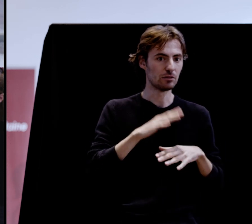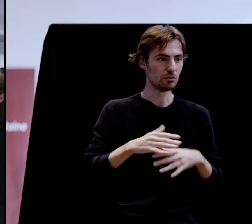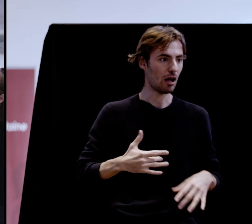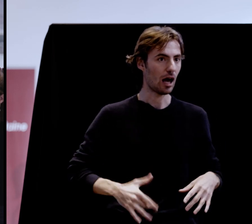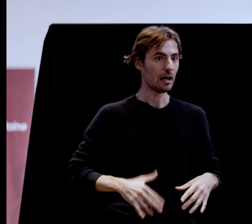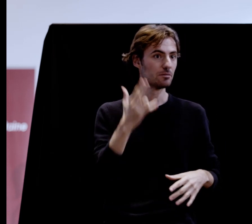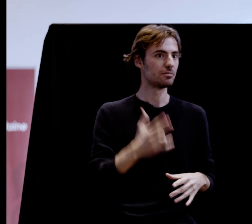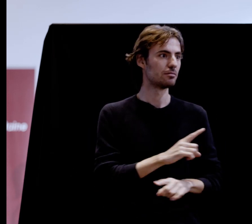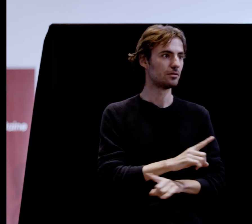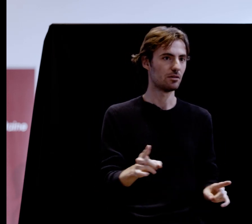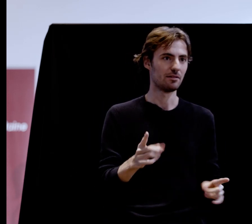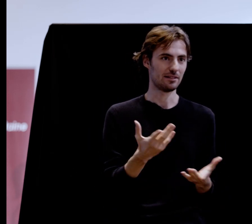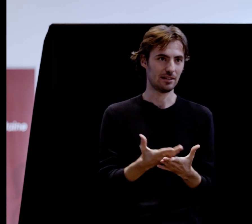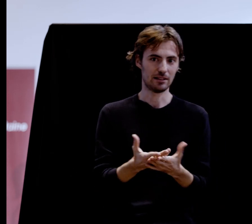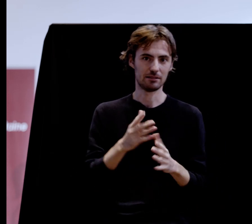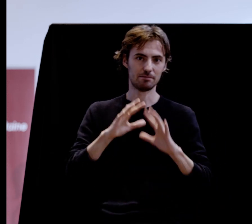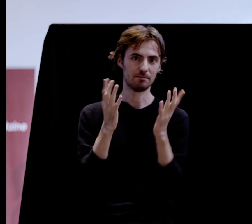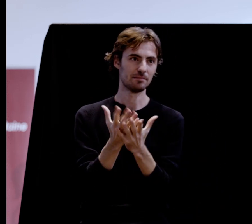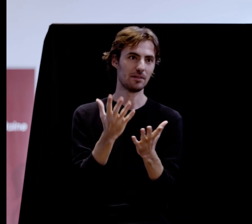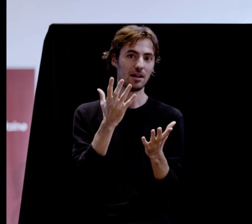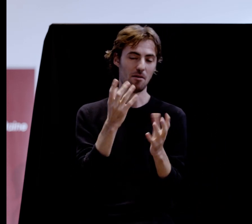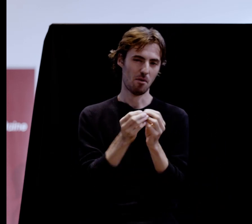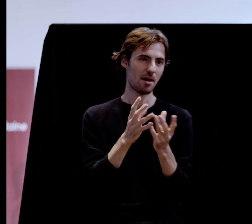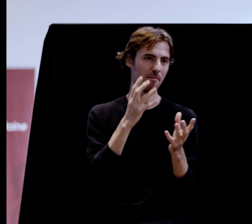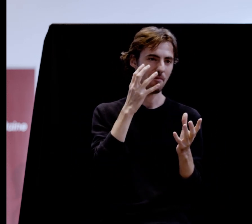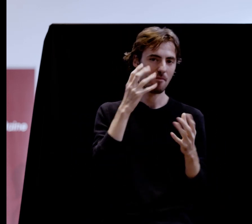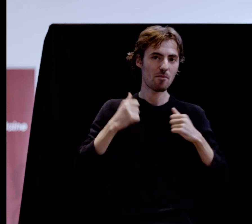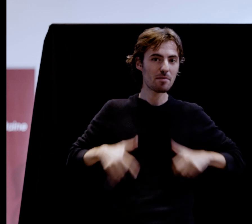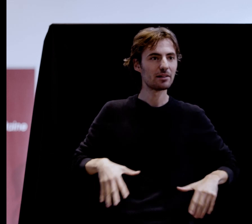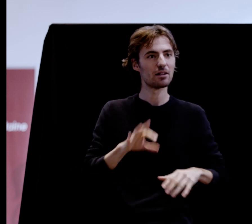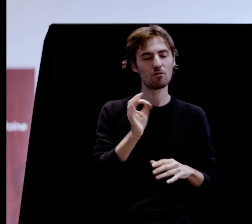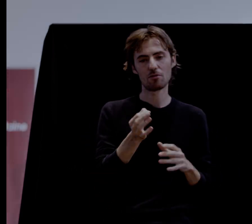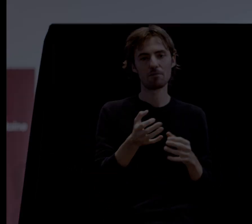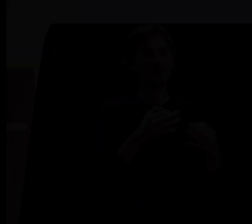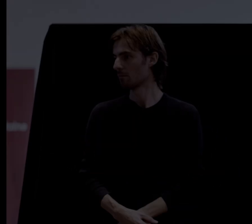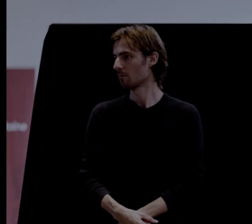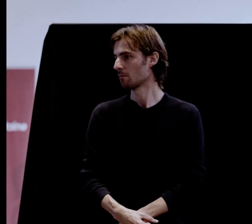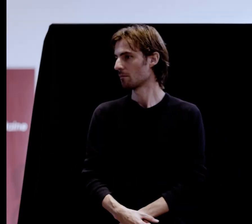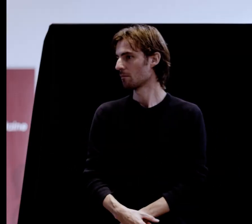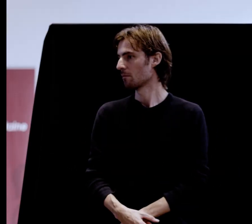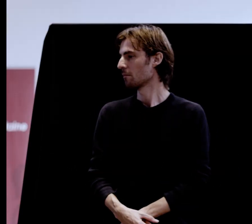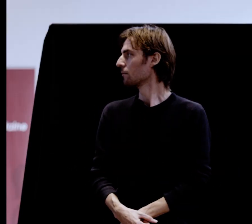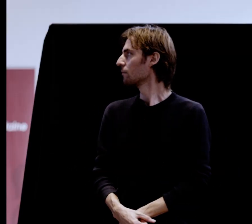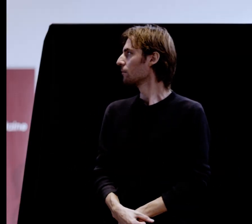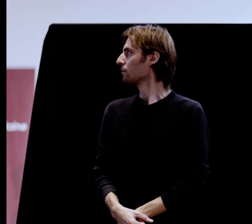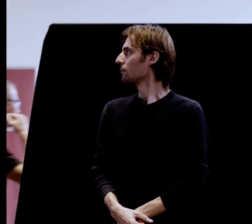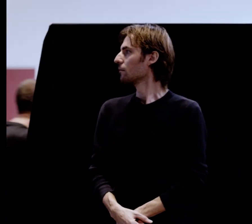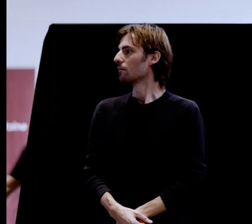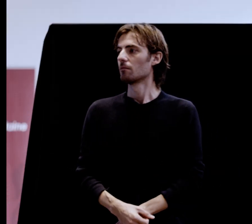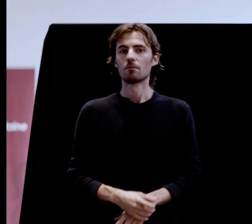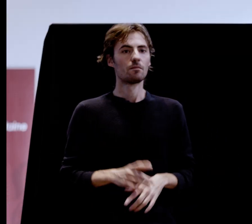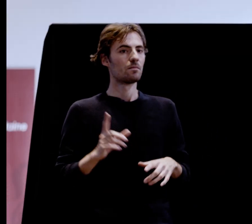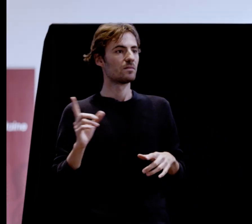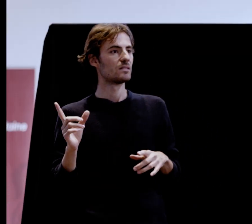Donc, des problèmes de puberté très fréquents, mais pas constants à 100%. Alors, comment fait-on le